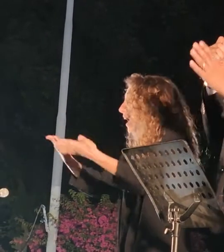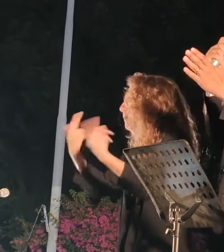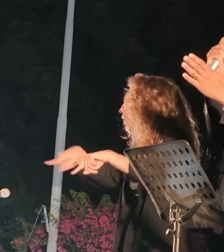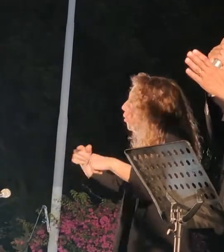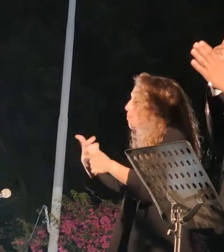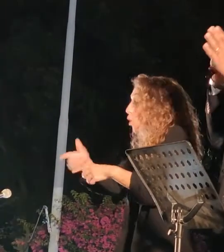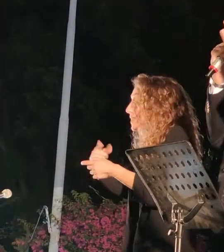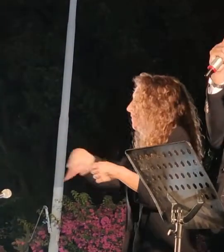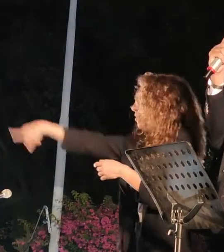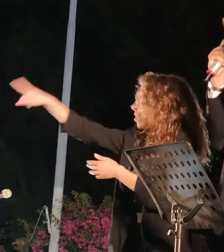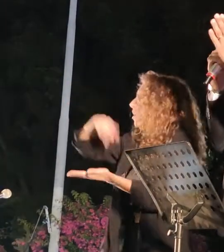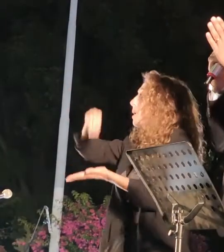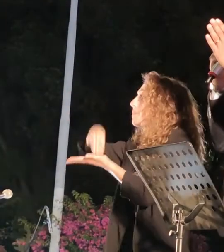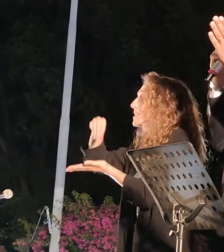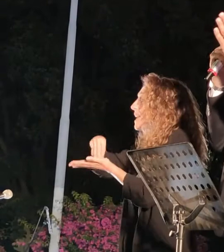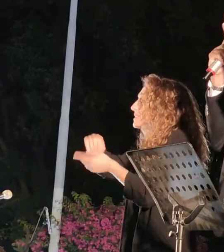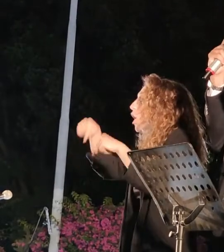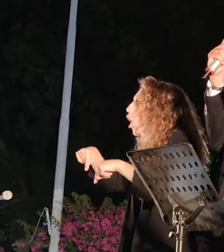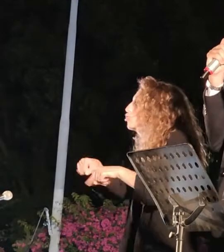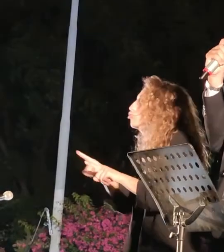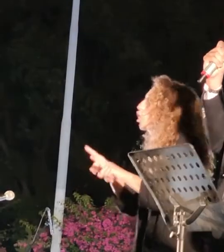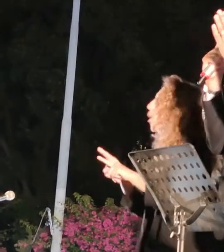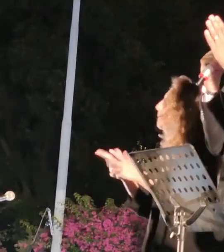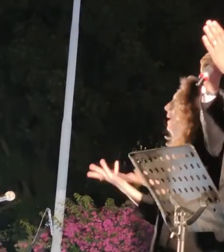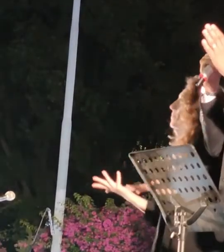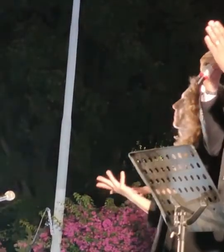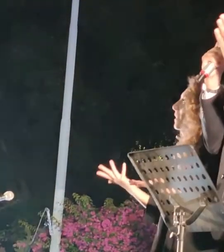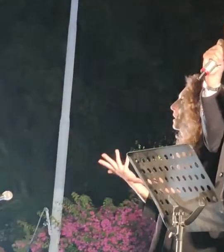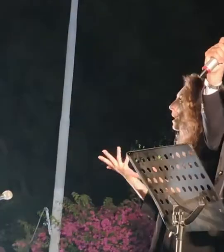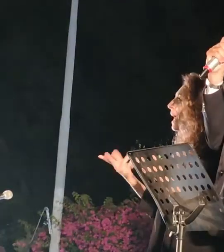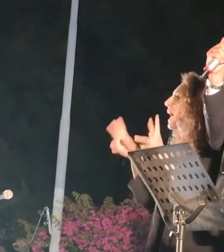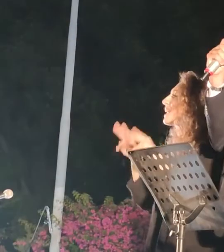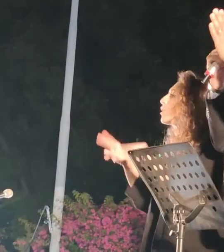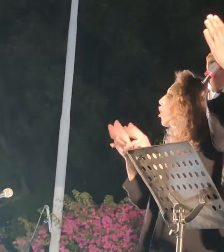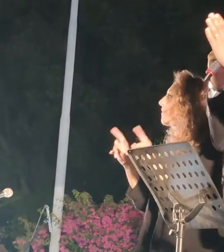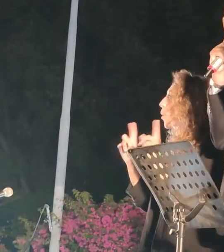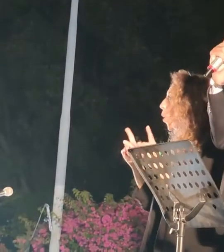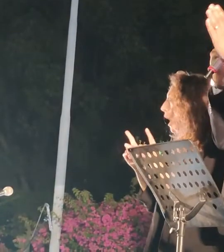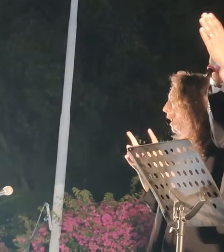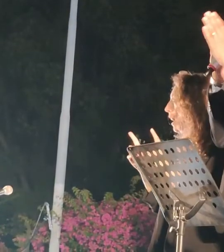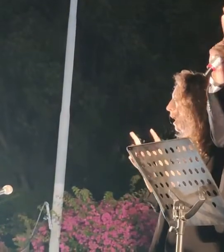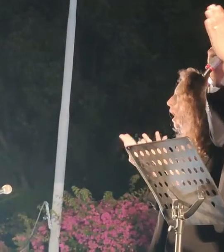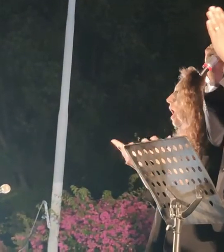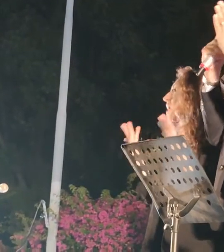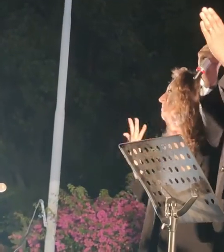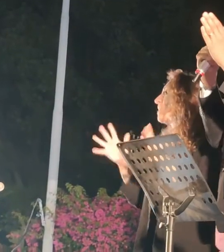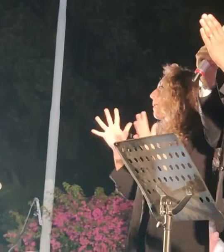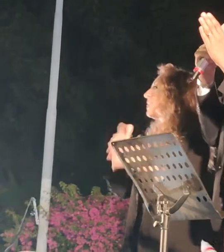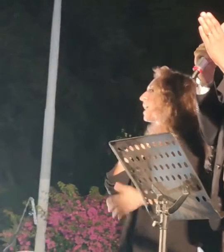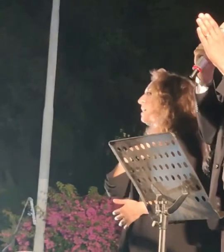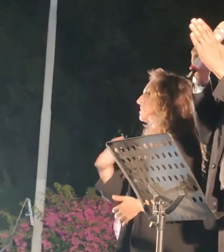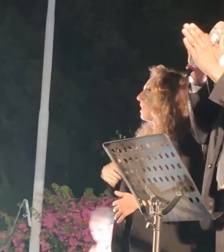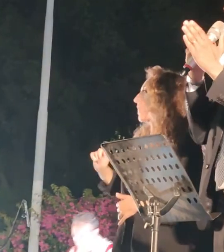è una presenza che rinnova non l'elezione del sindaco della vostra